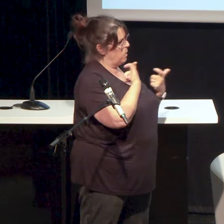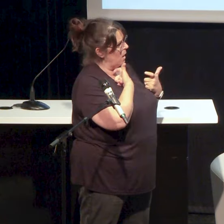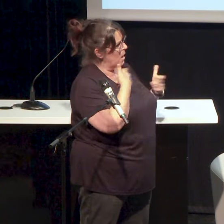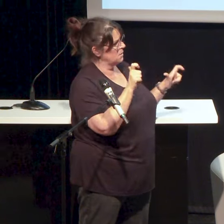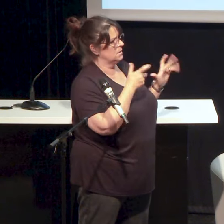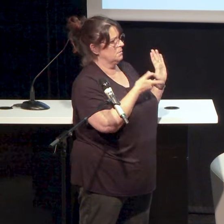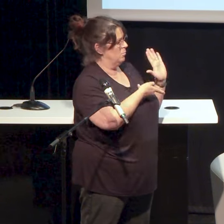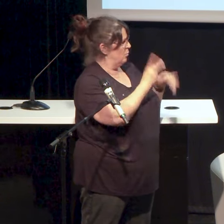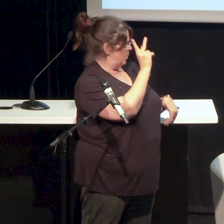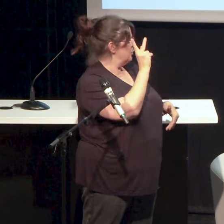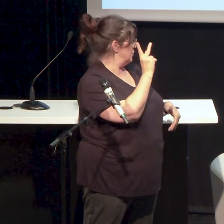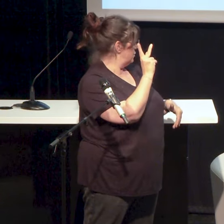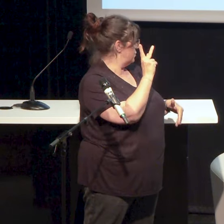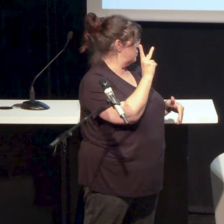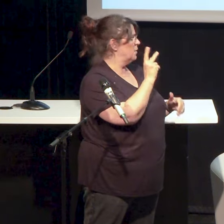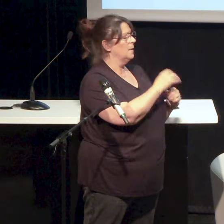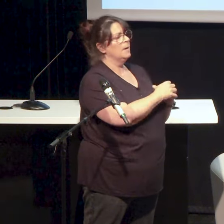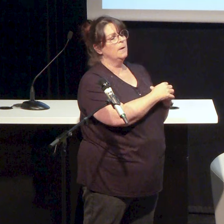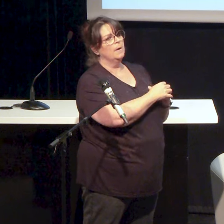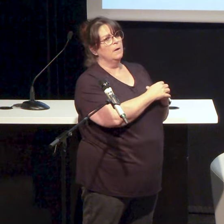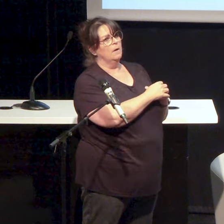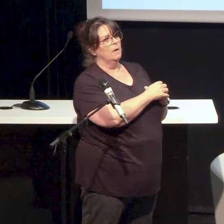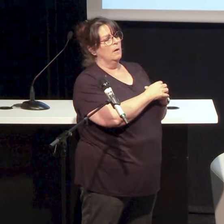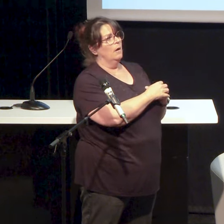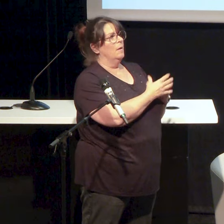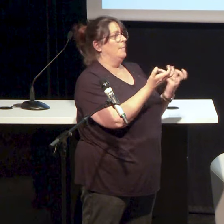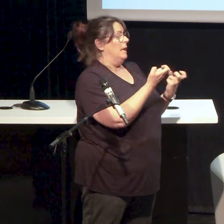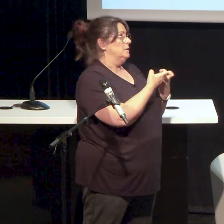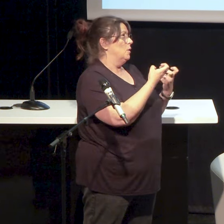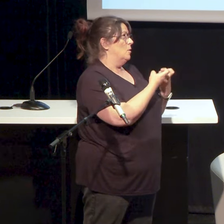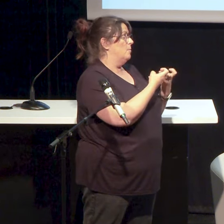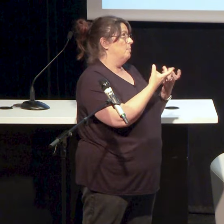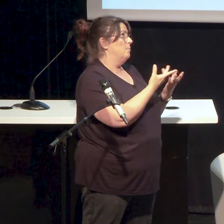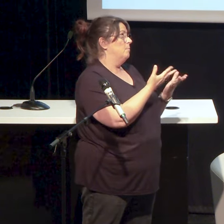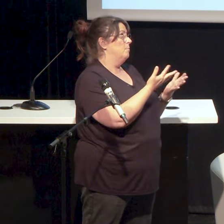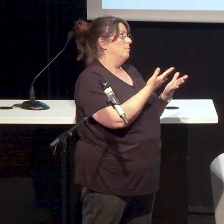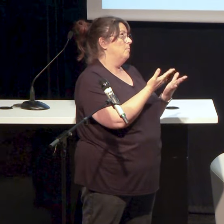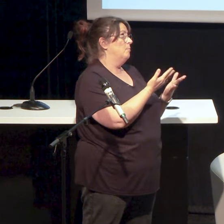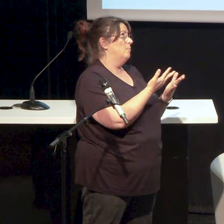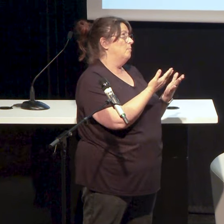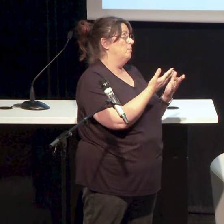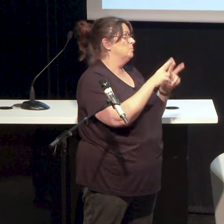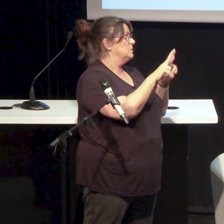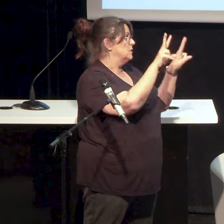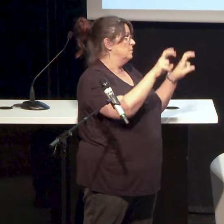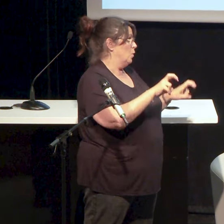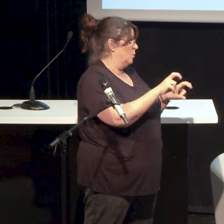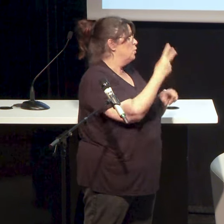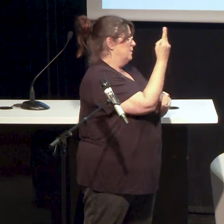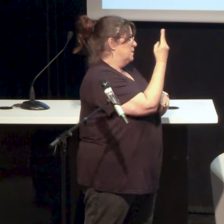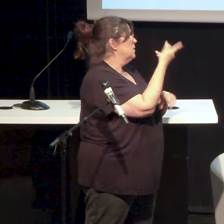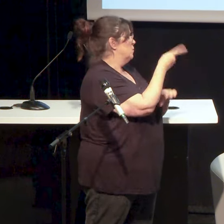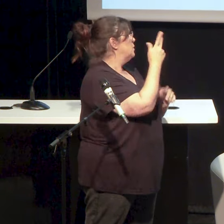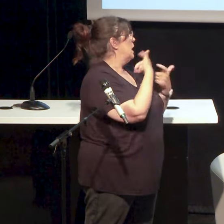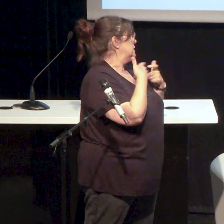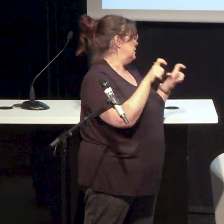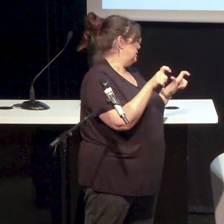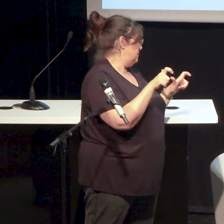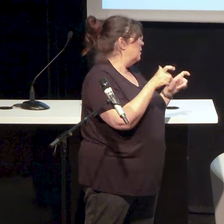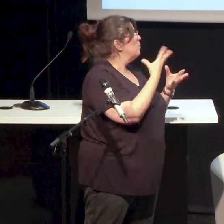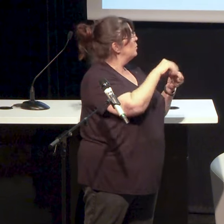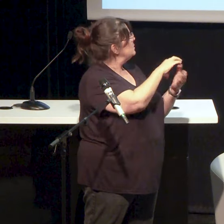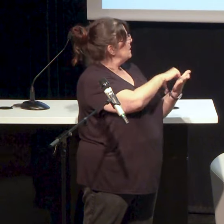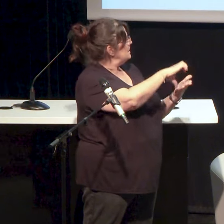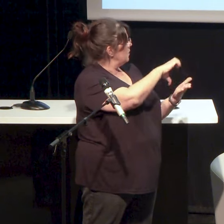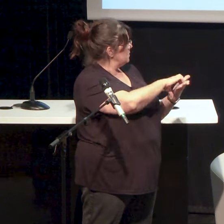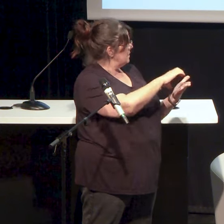accessibles aux personnes en situation de handicap. C'est essentiellement les diplômes universitaires, et puis les licences.